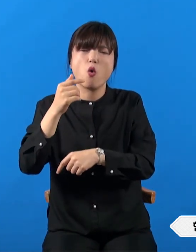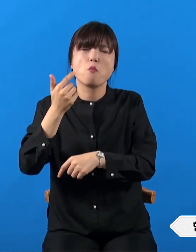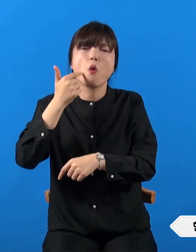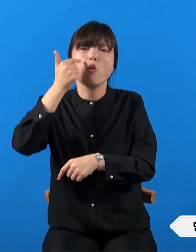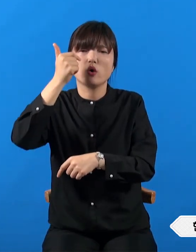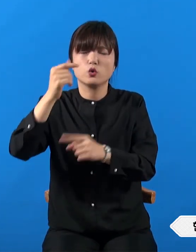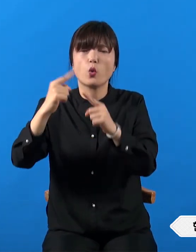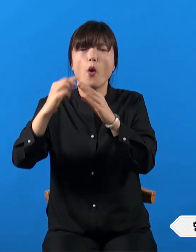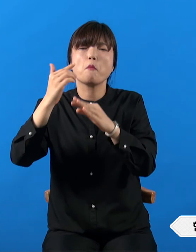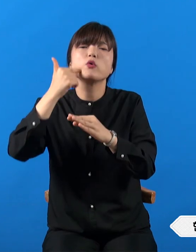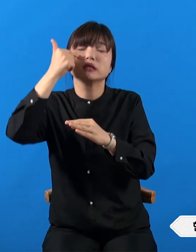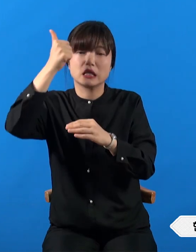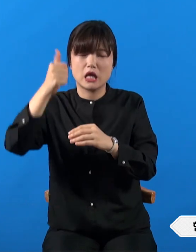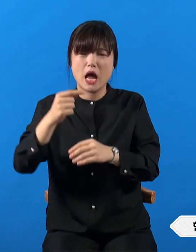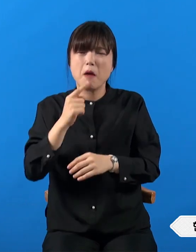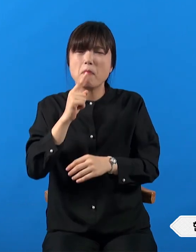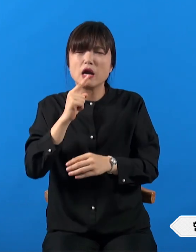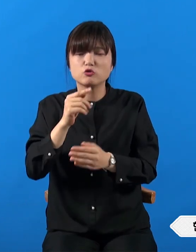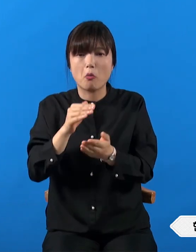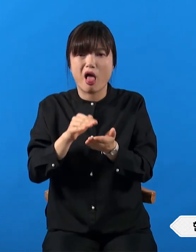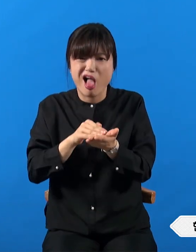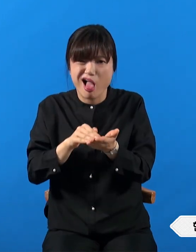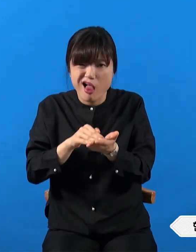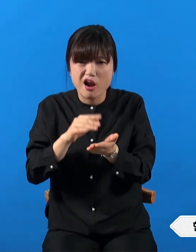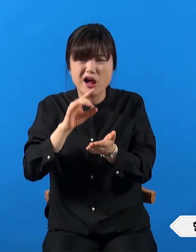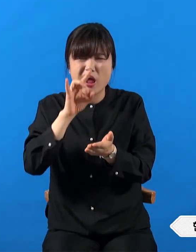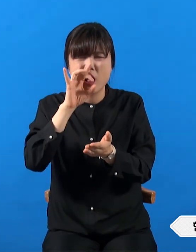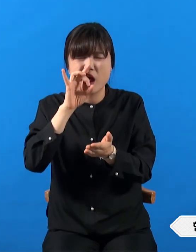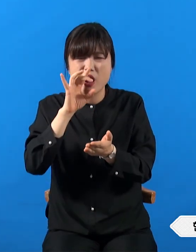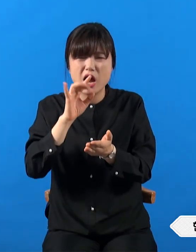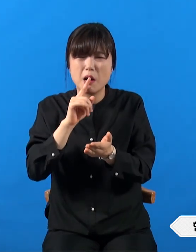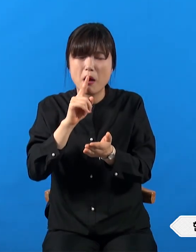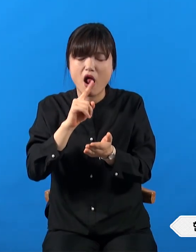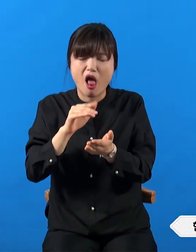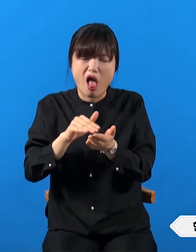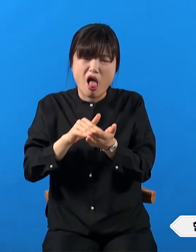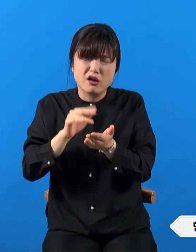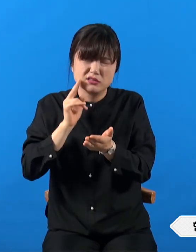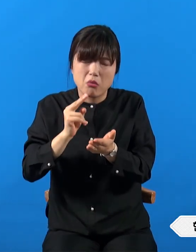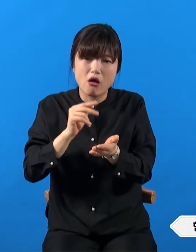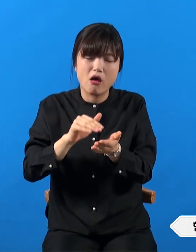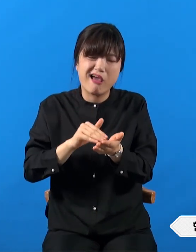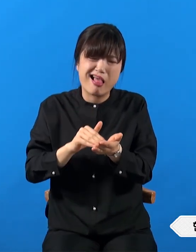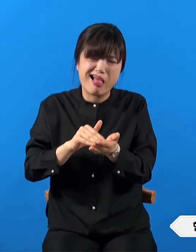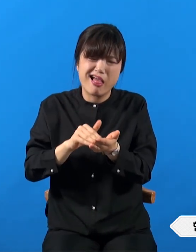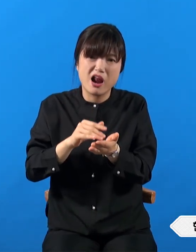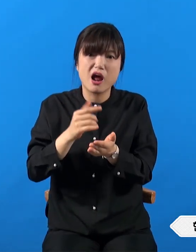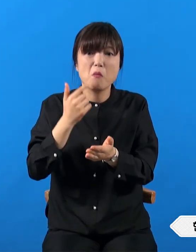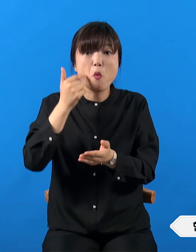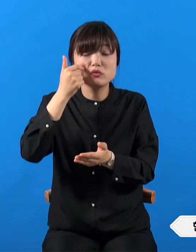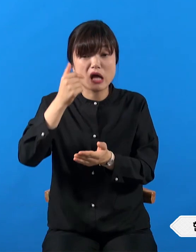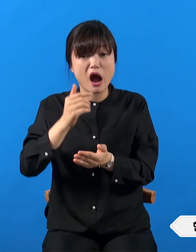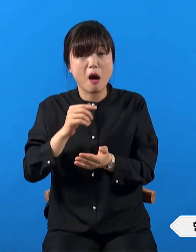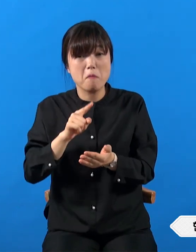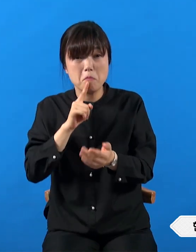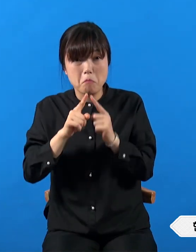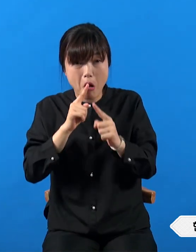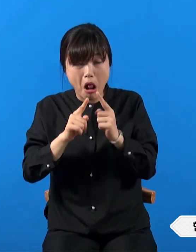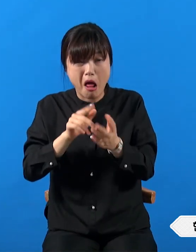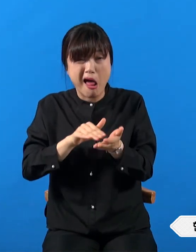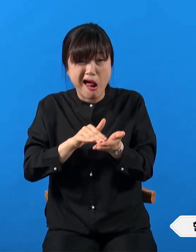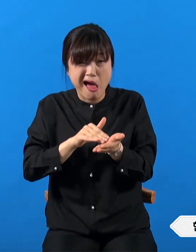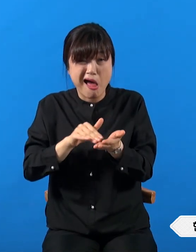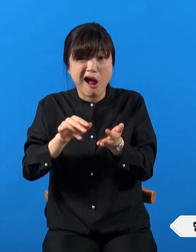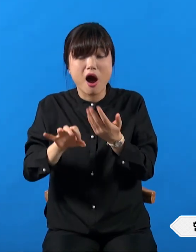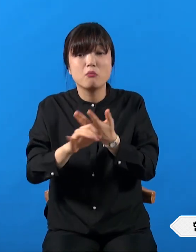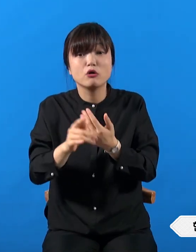더듬으셨답니다. 보통 더듬는 것이 아니라 아주 심하게 말을 더듬으셨습니다. 목사가 말을 더듬으니까